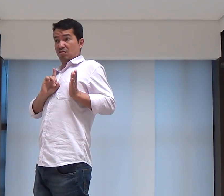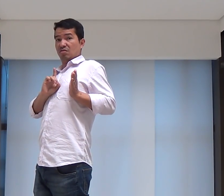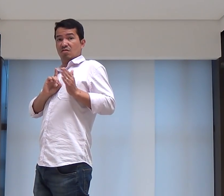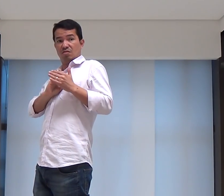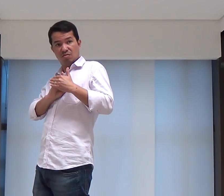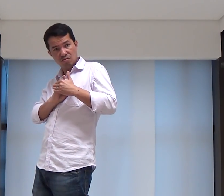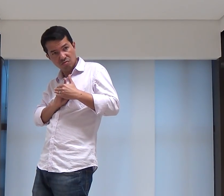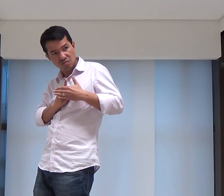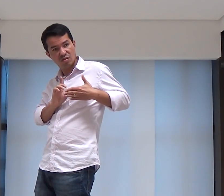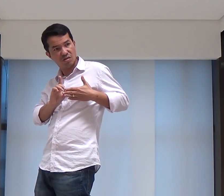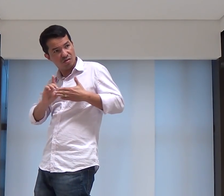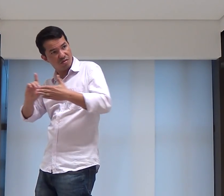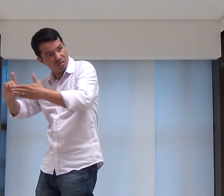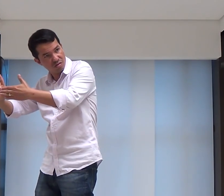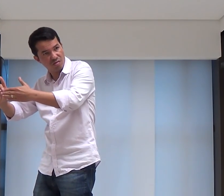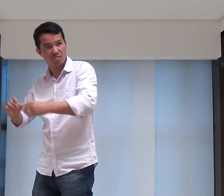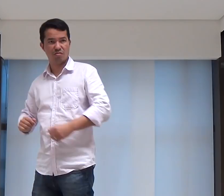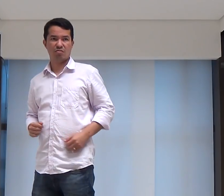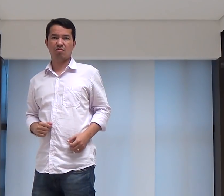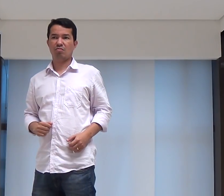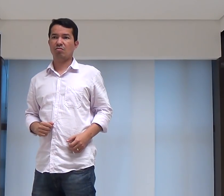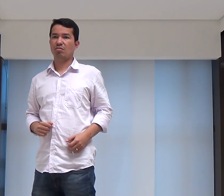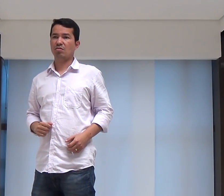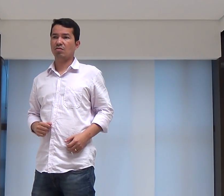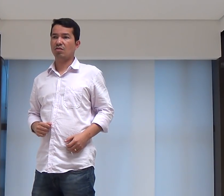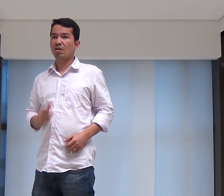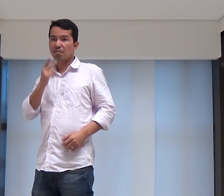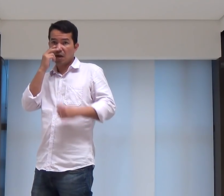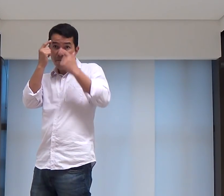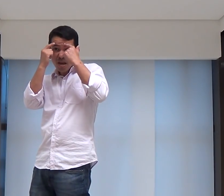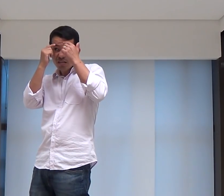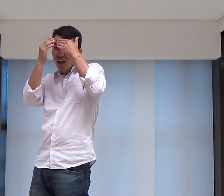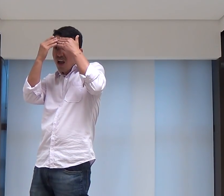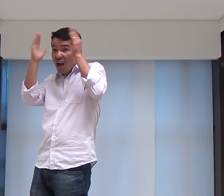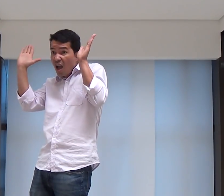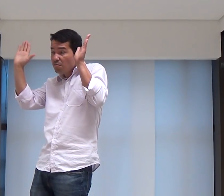Mas para isso você precisa abrir seu coração, para que Ele possa guiar seus passos.